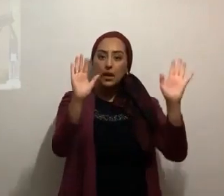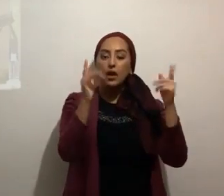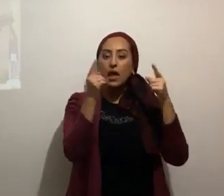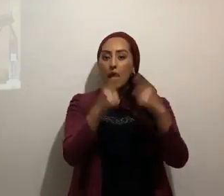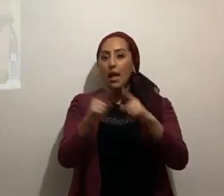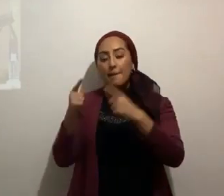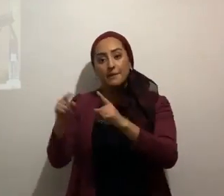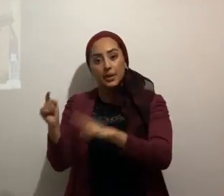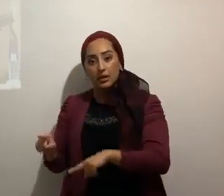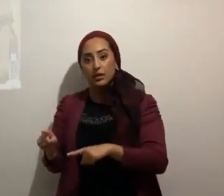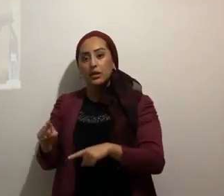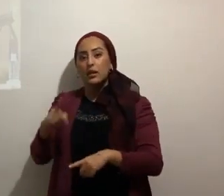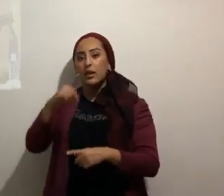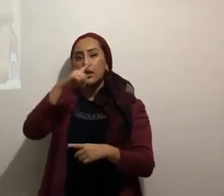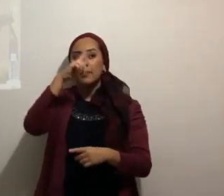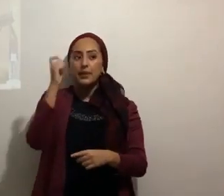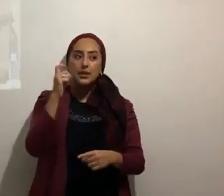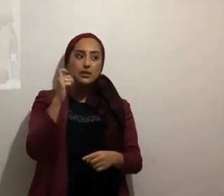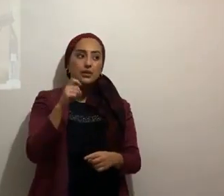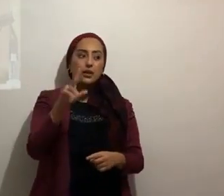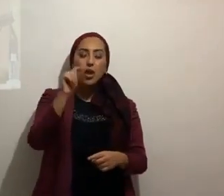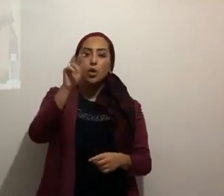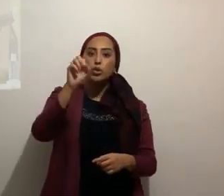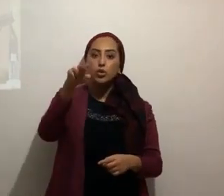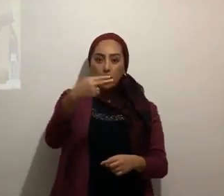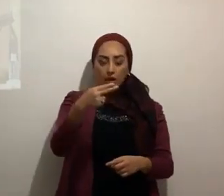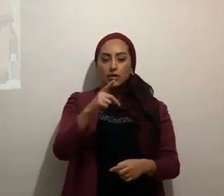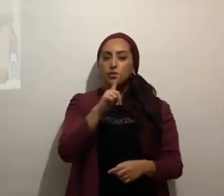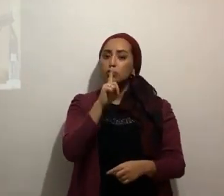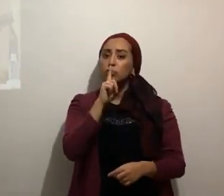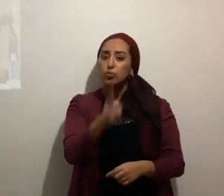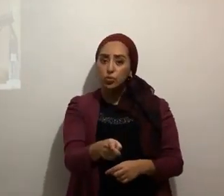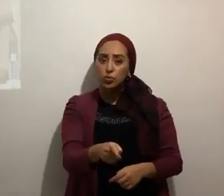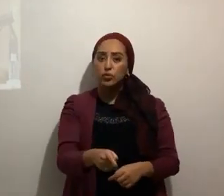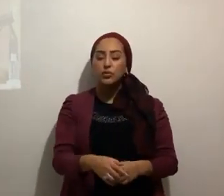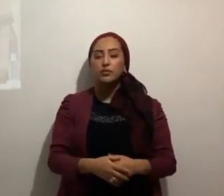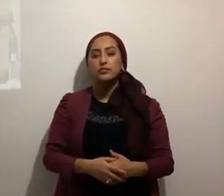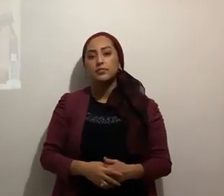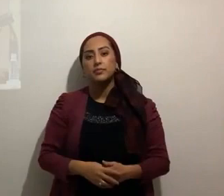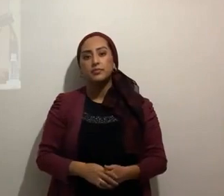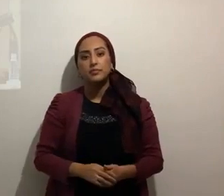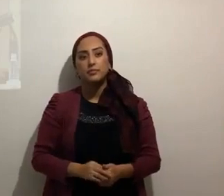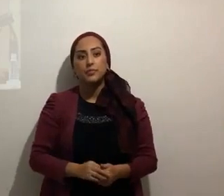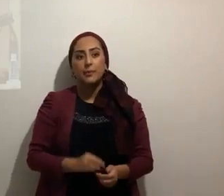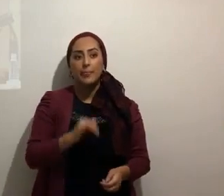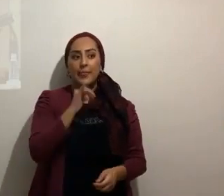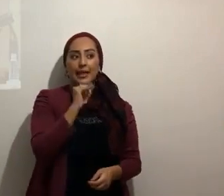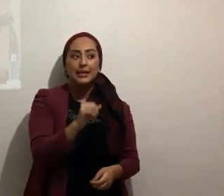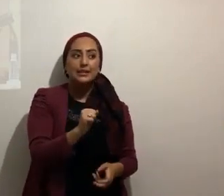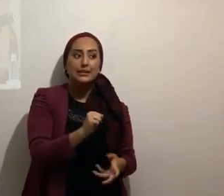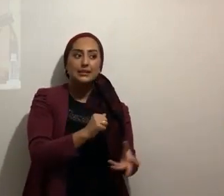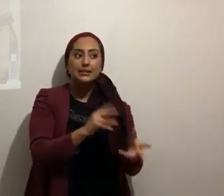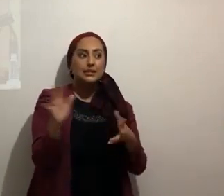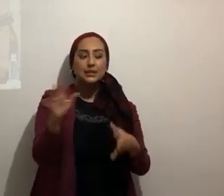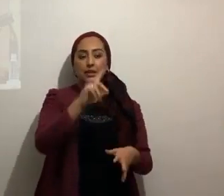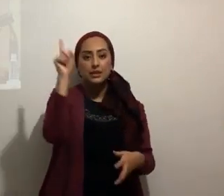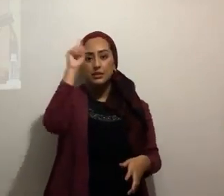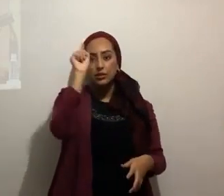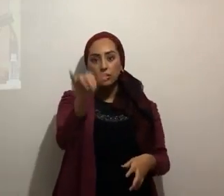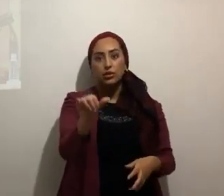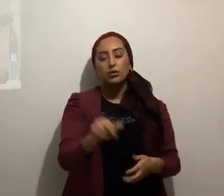hacen porque la Torah existe, es